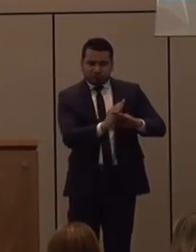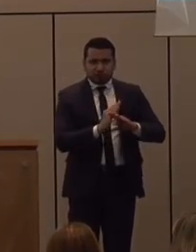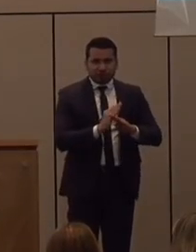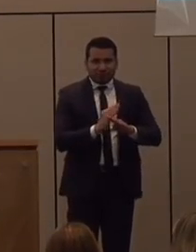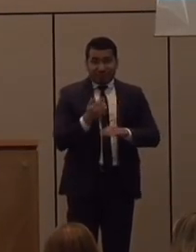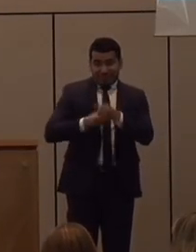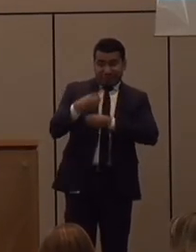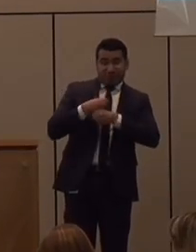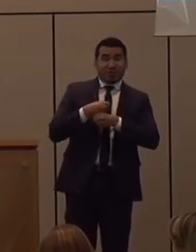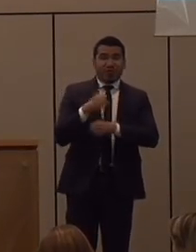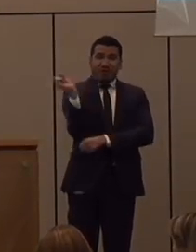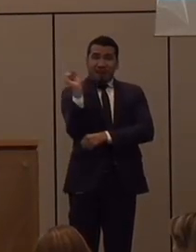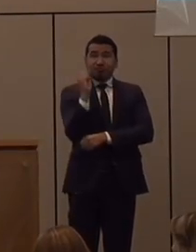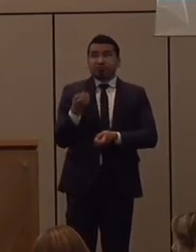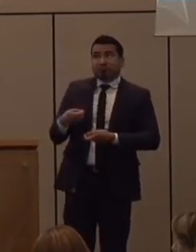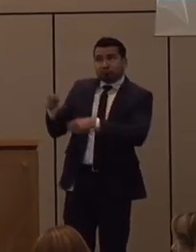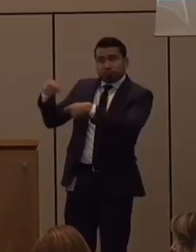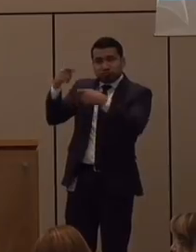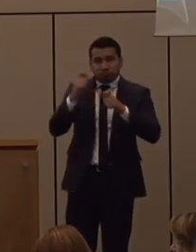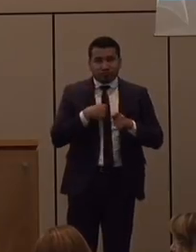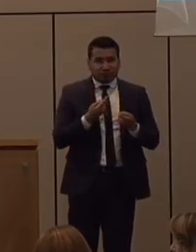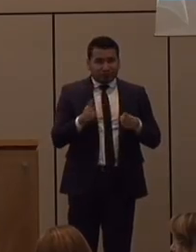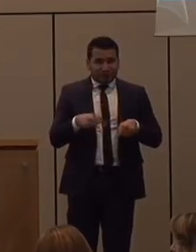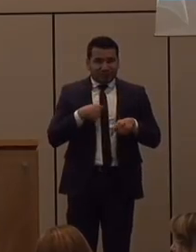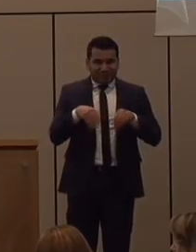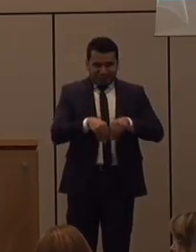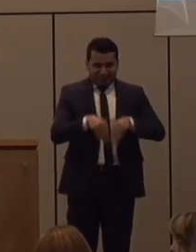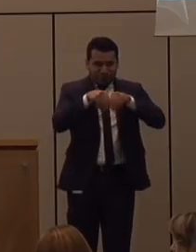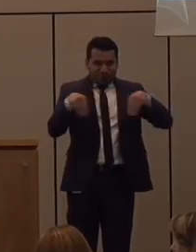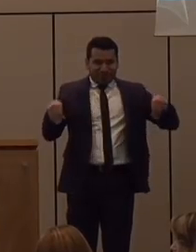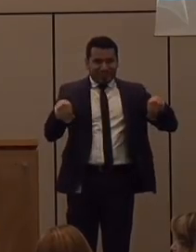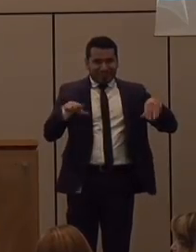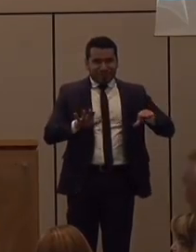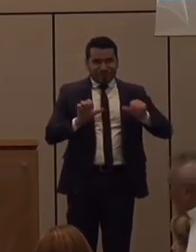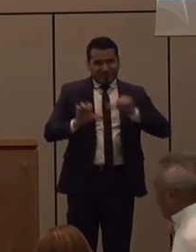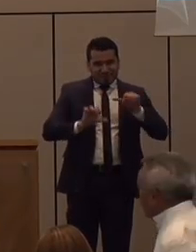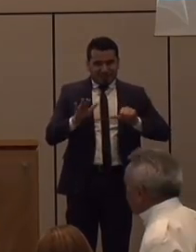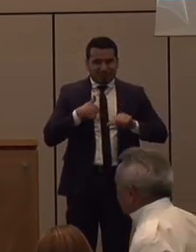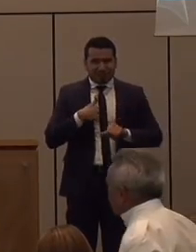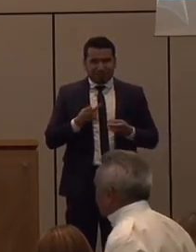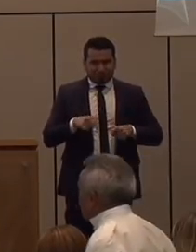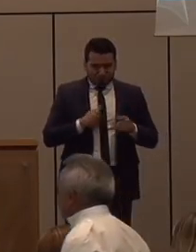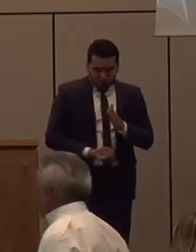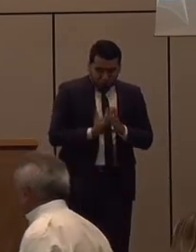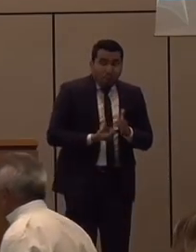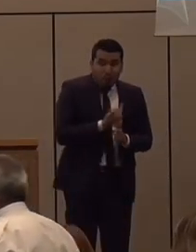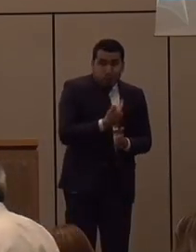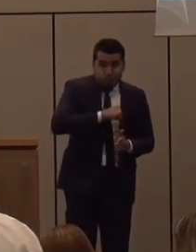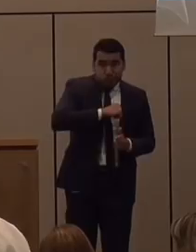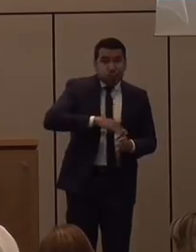vehículos polímero y polipropileno que es un producto que ha estado siempre presente pero con un incremento